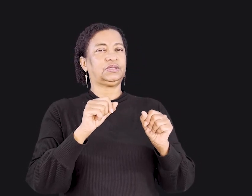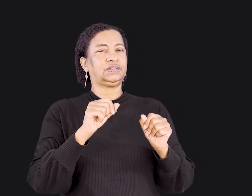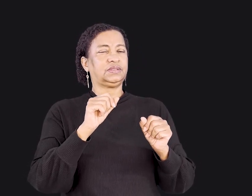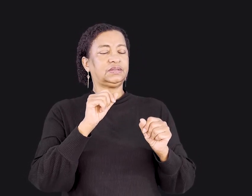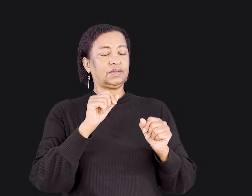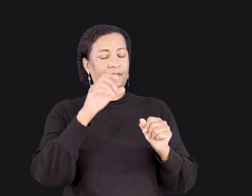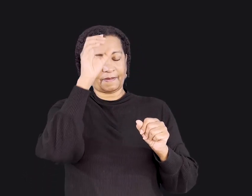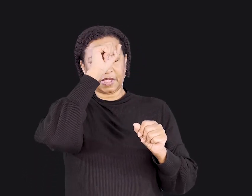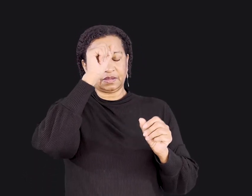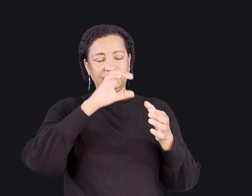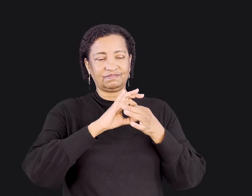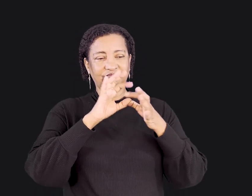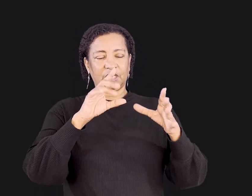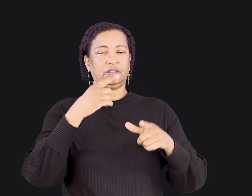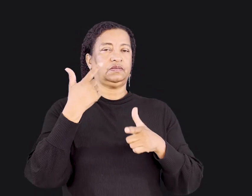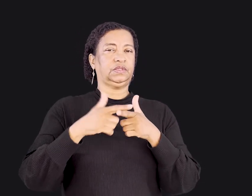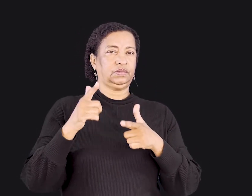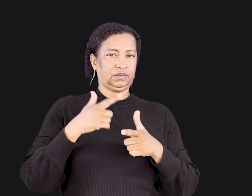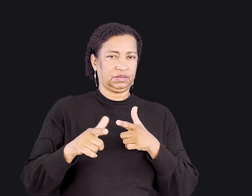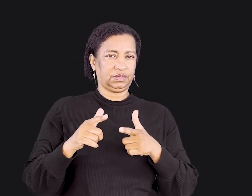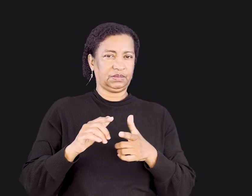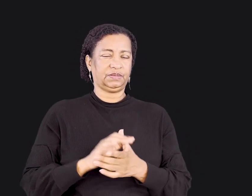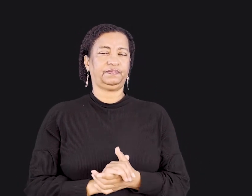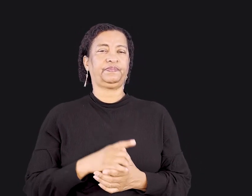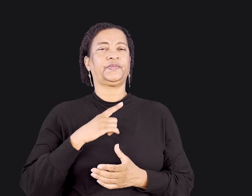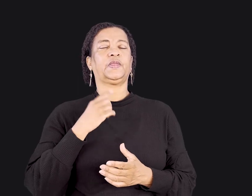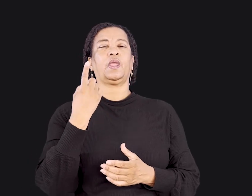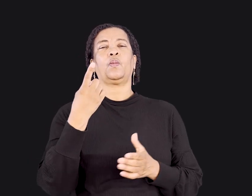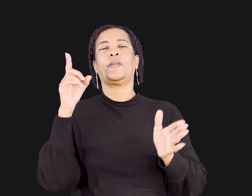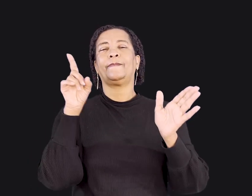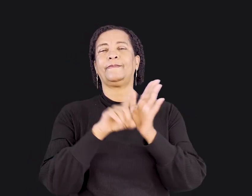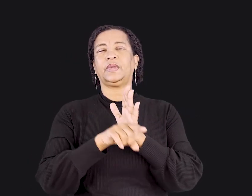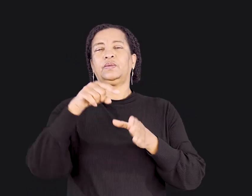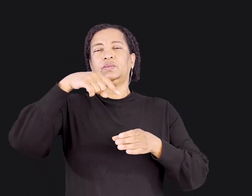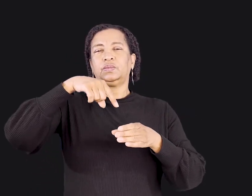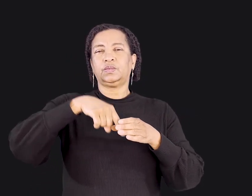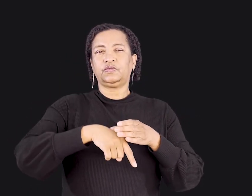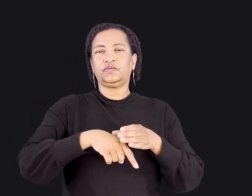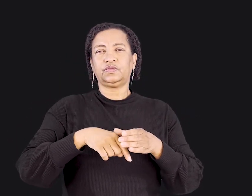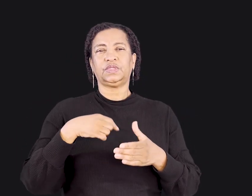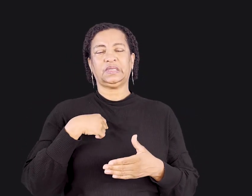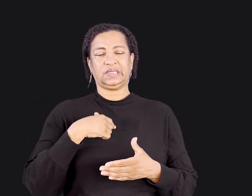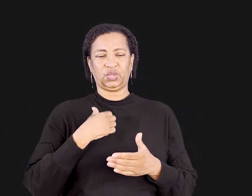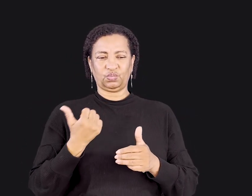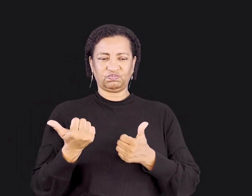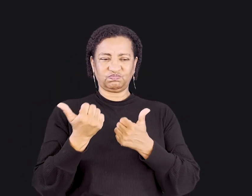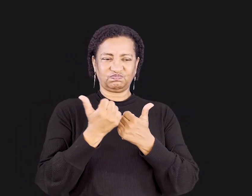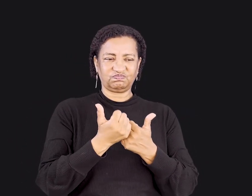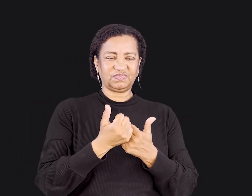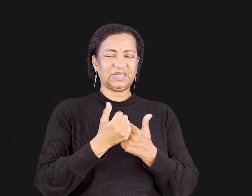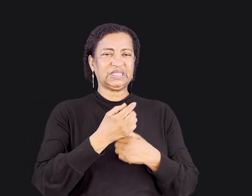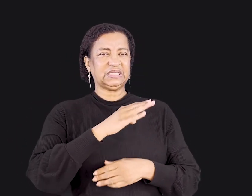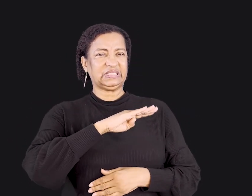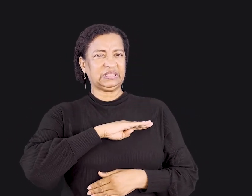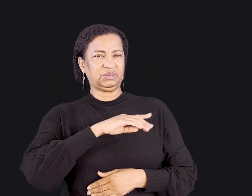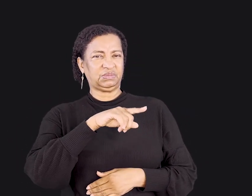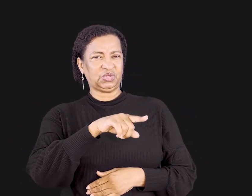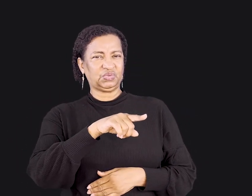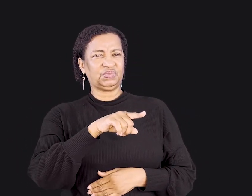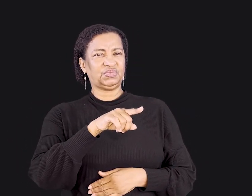problemas. E há uma pergunta muito profunda aí. Tornei-me inimigo de vocês por lhes dizer